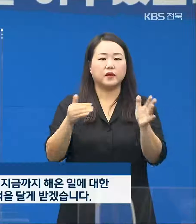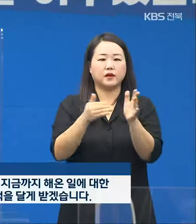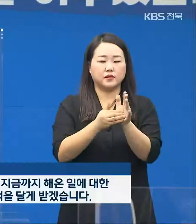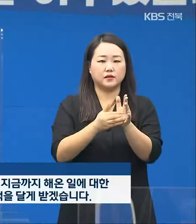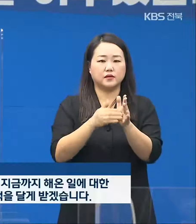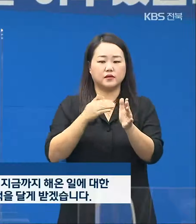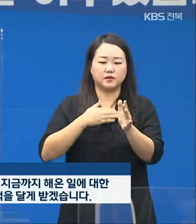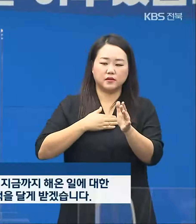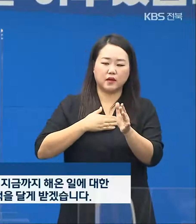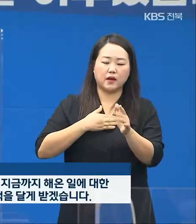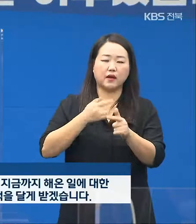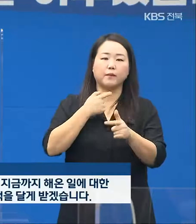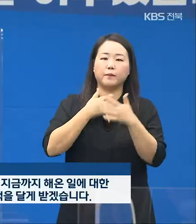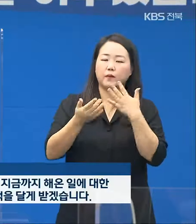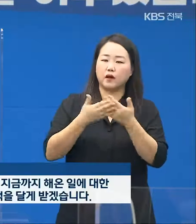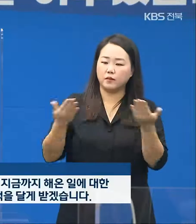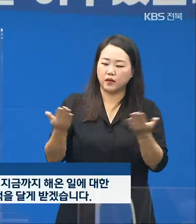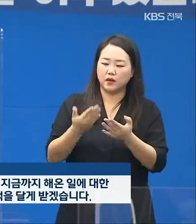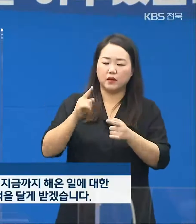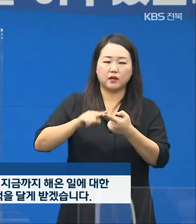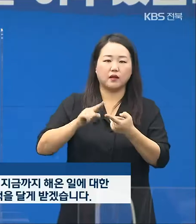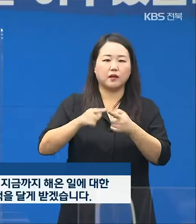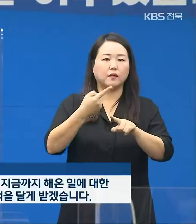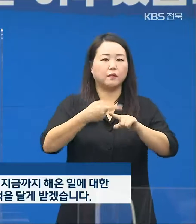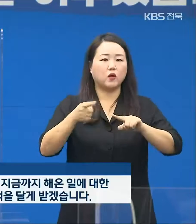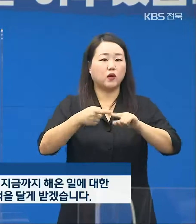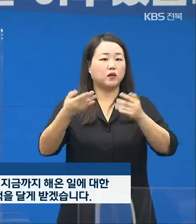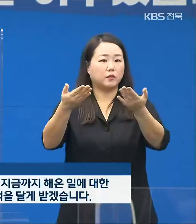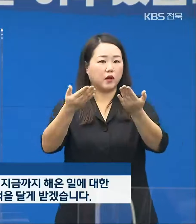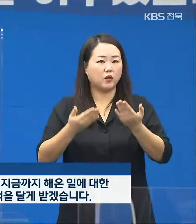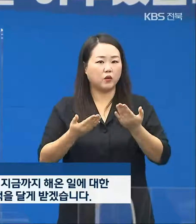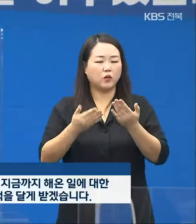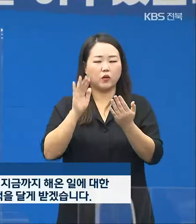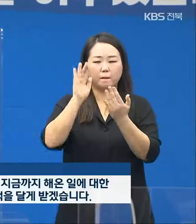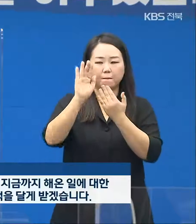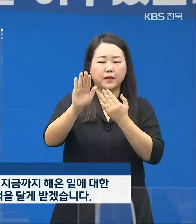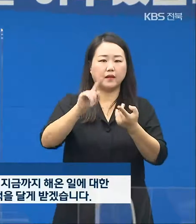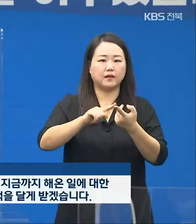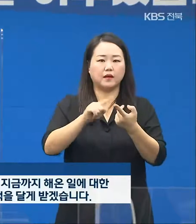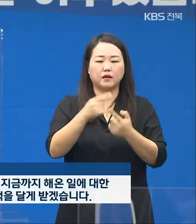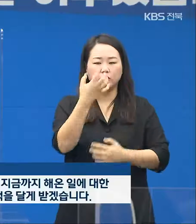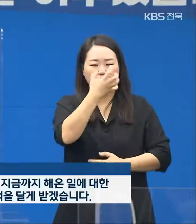받고 또 미래에 대한 꿈도 밝히면서